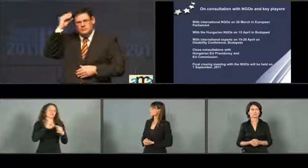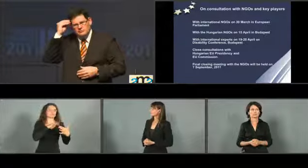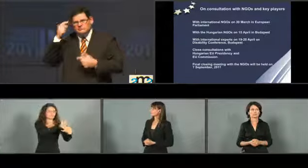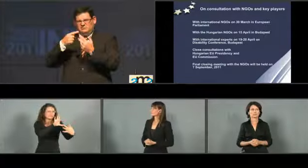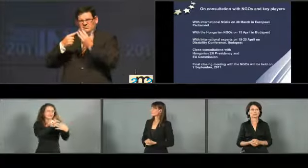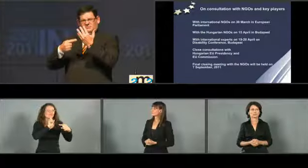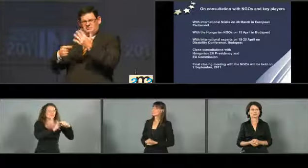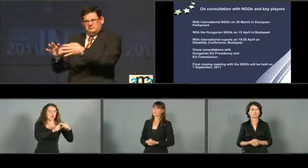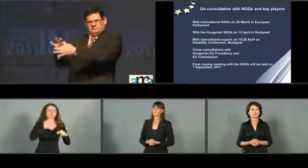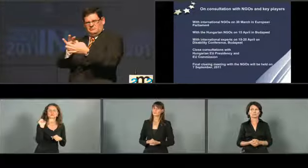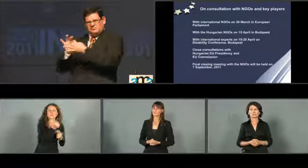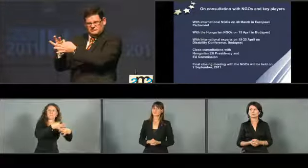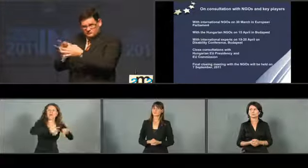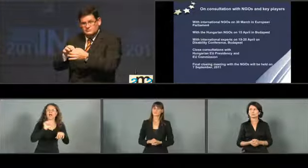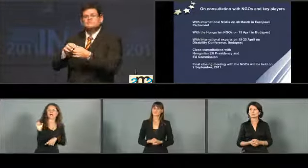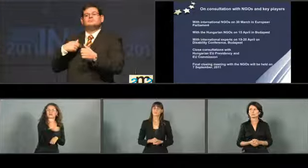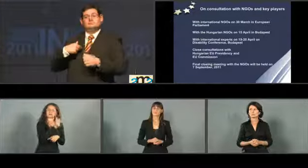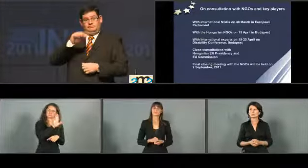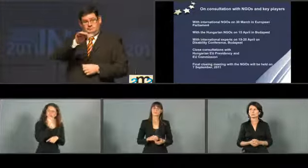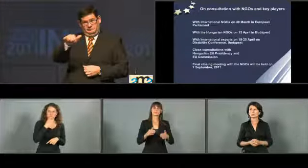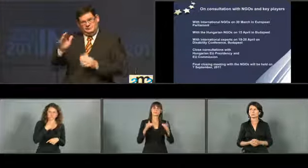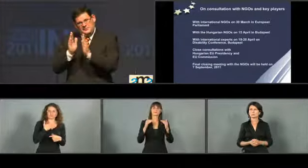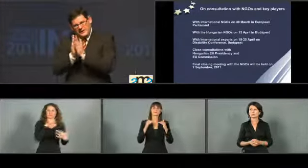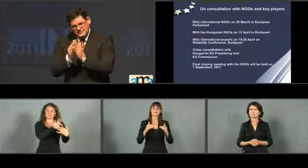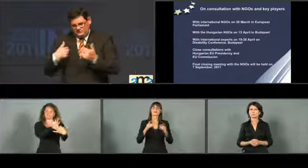Ce qui est aussi intéressant, c'est de faire un travail avec les ONG,